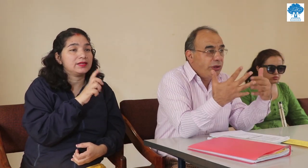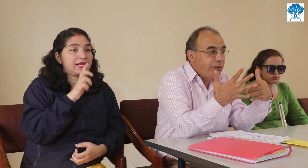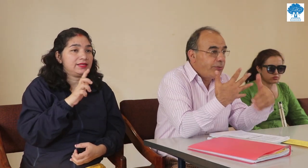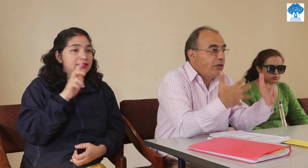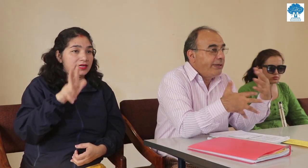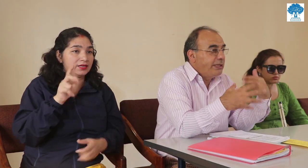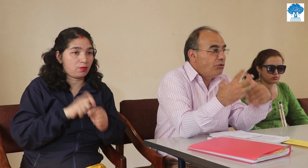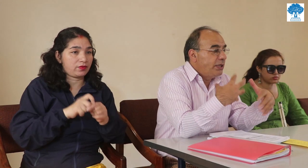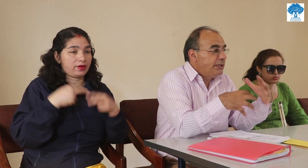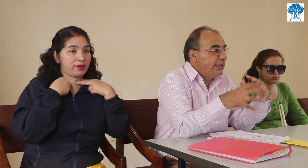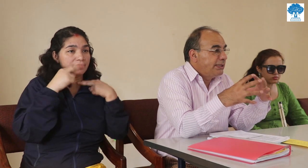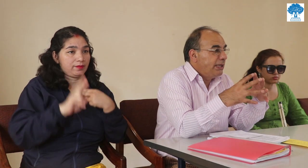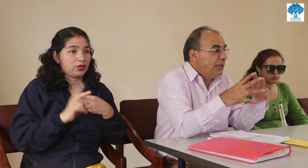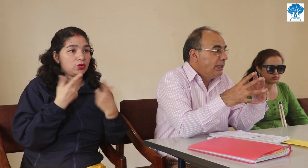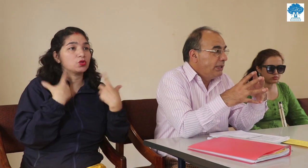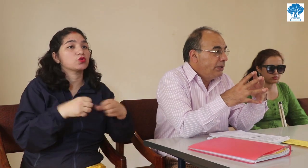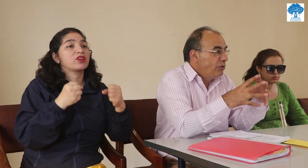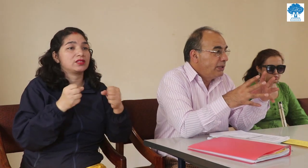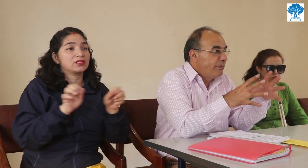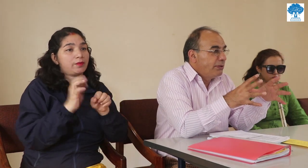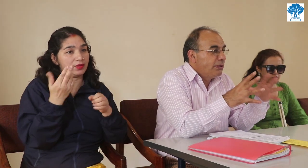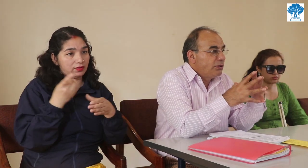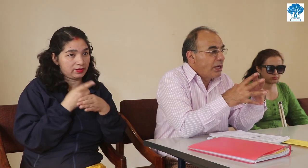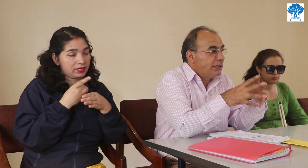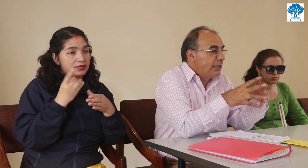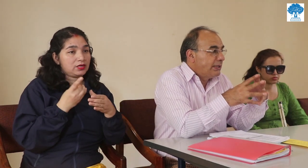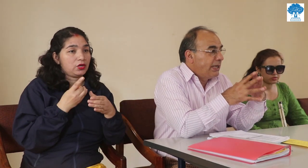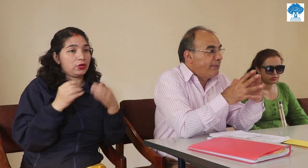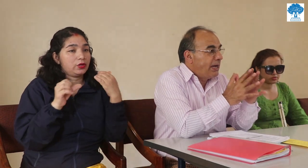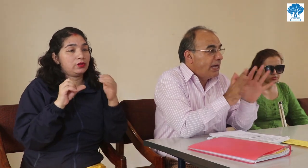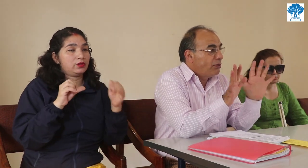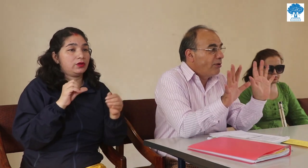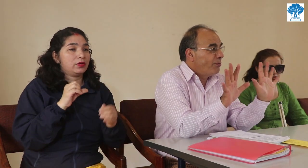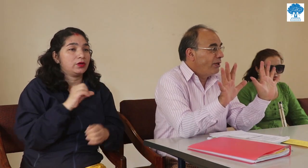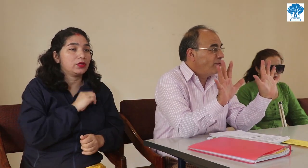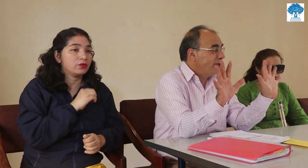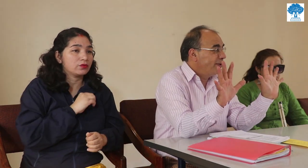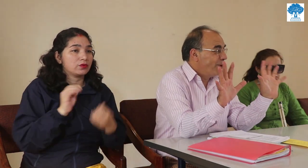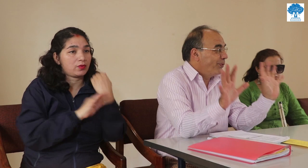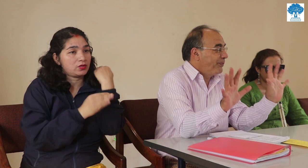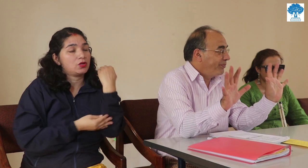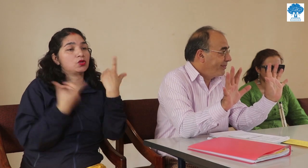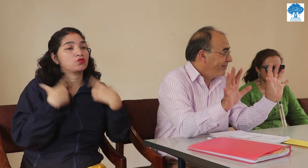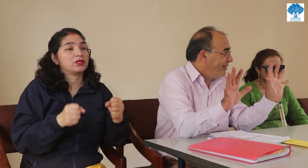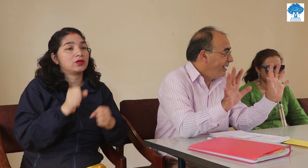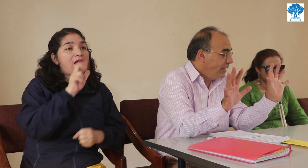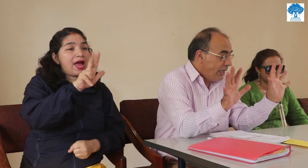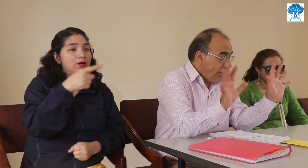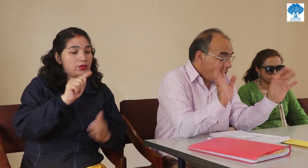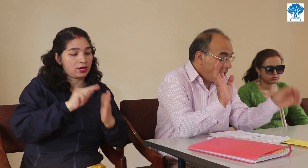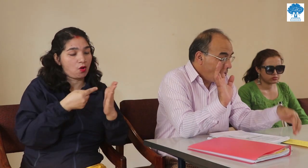त्यो रिप्रोडक्टिभ हेल्थ स्ट्राटेजीले चाहिँ यौन तथा प्रजनन स्वास्थ्यका चाहिँ हाम्रा 8 कम्पोनेन्ट हुन्छन्